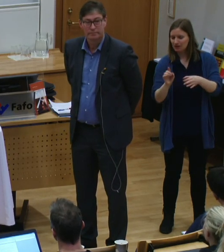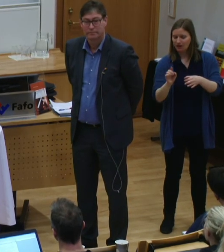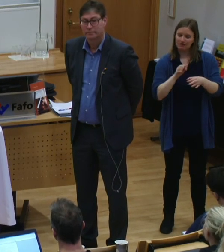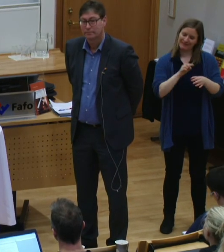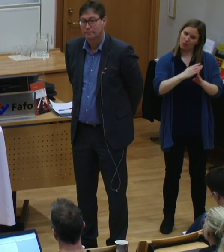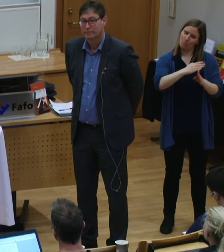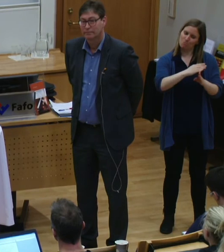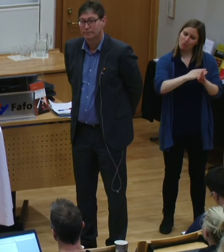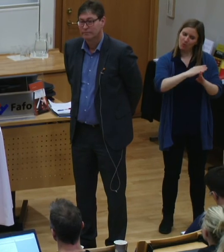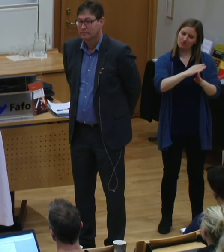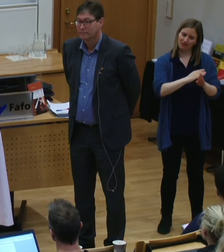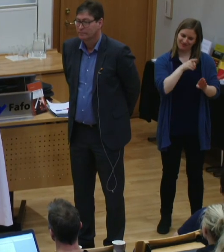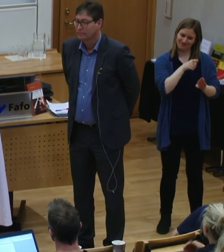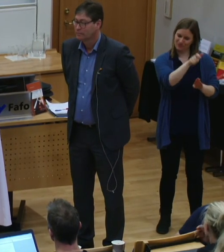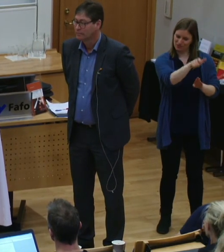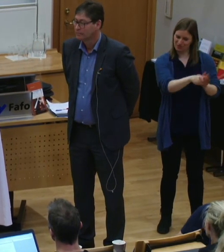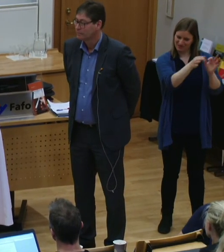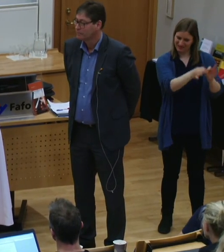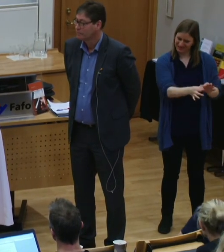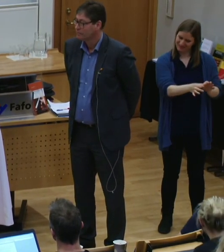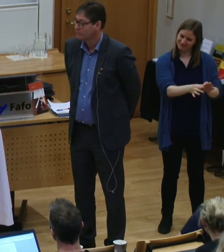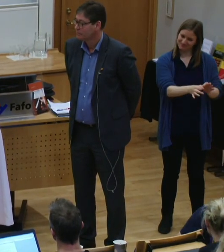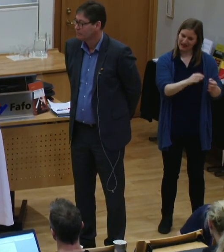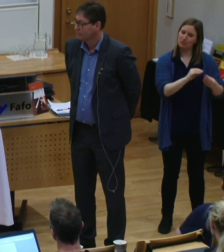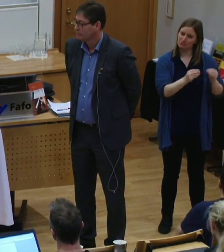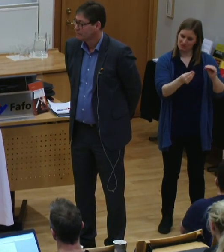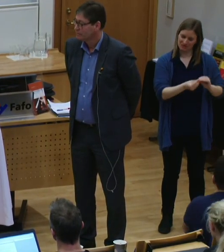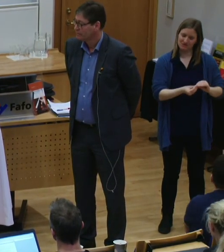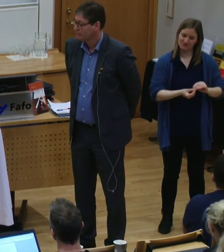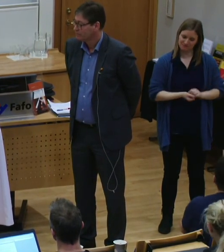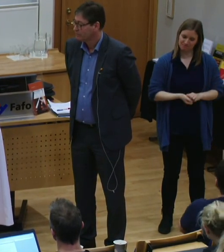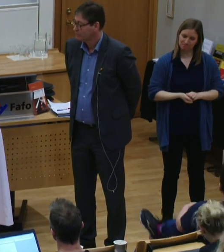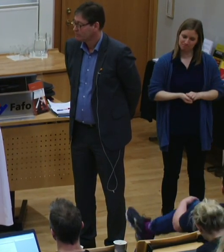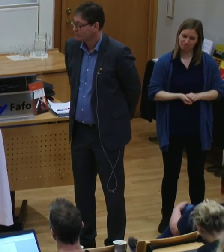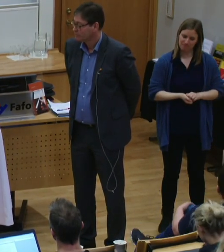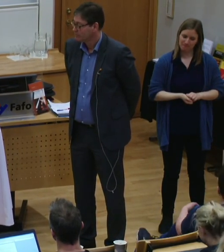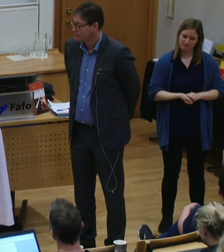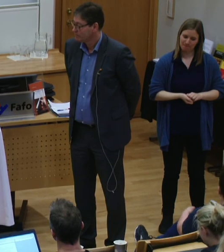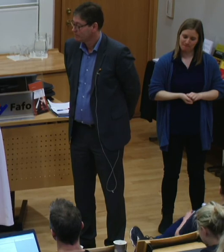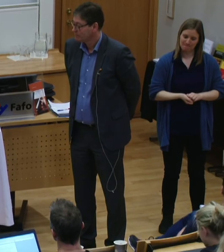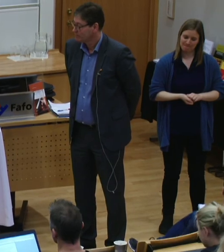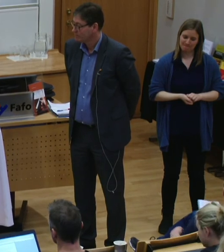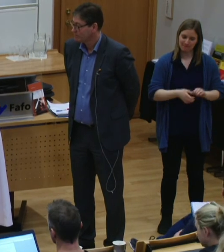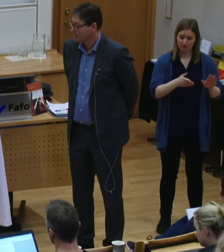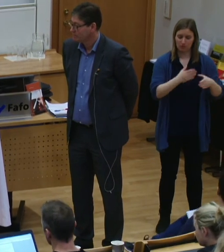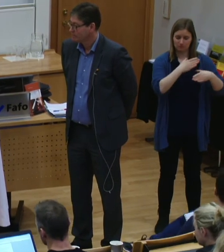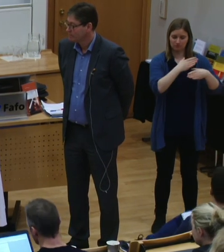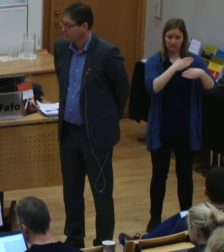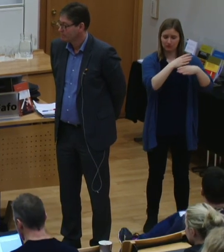måle den type ting, det ytterst problematisk. Og vi jo veldig opptatt av